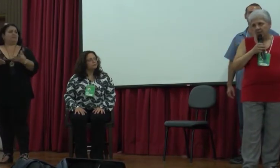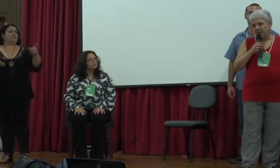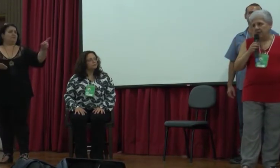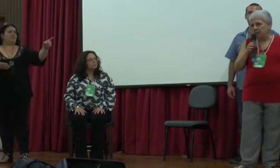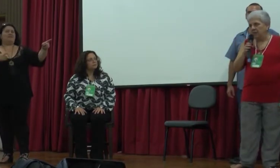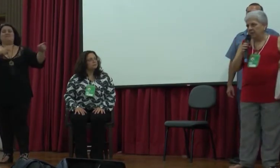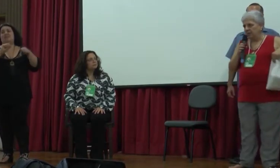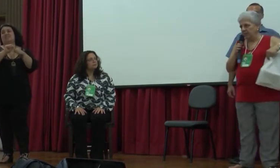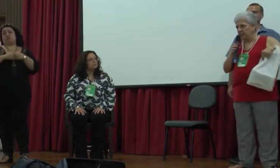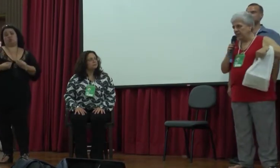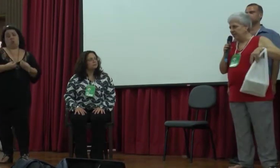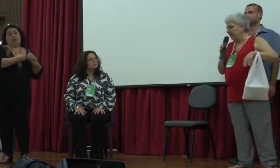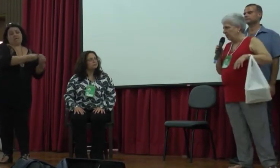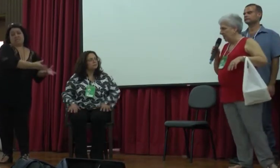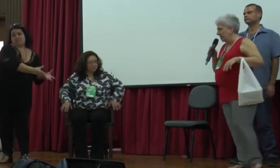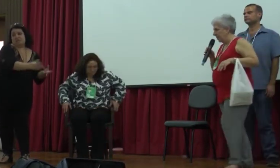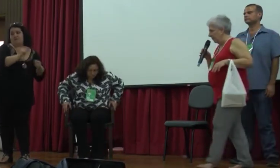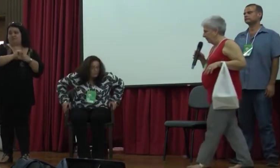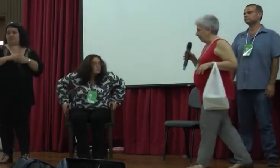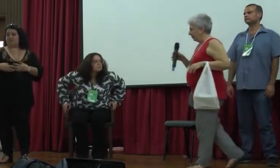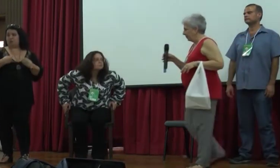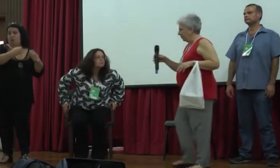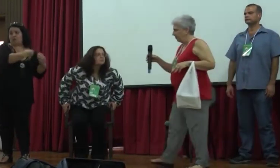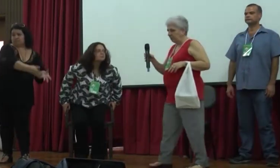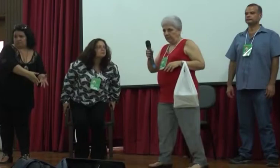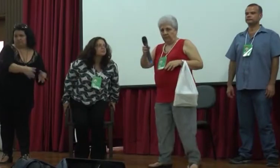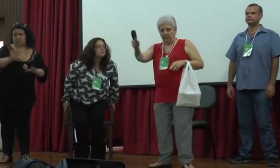fazer a doação e eu também vou fazer a doação.